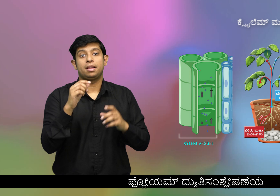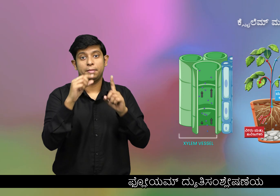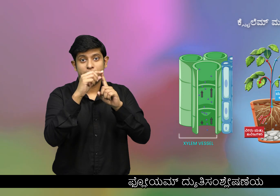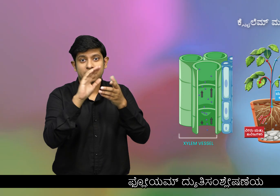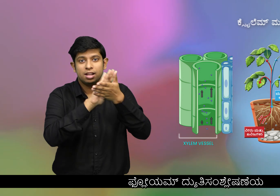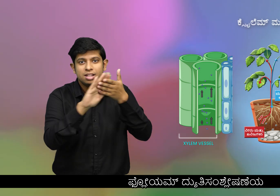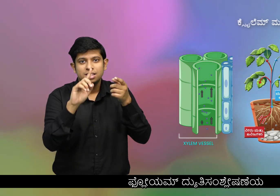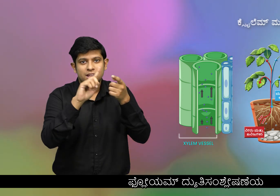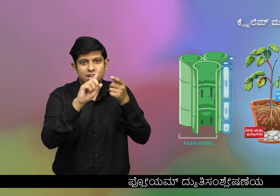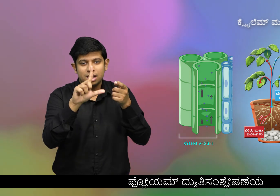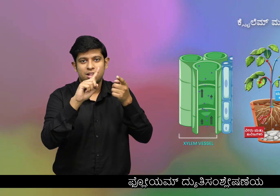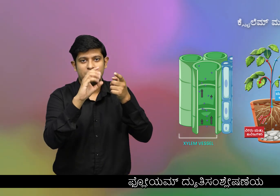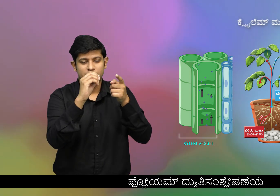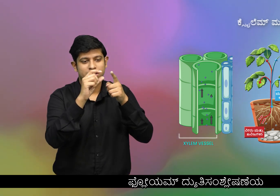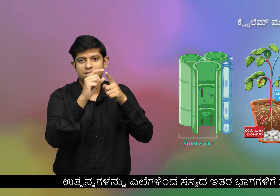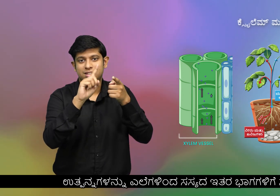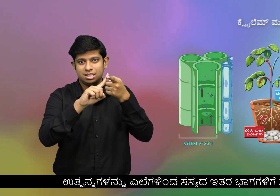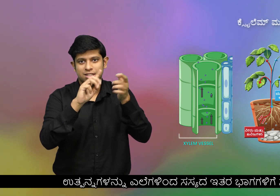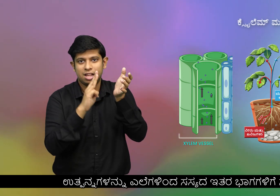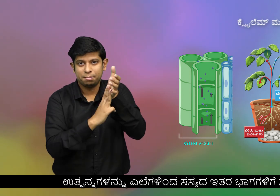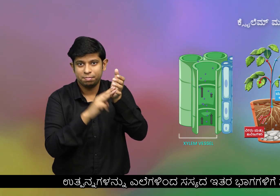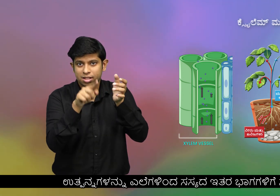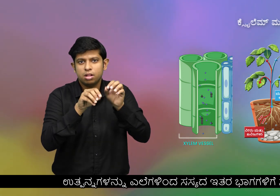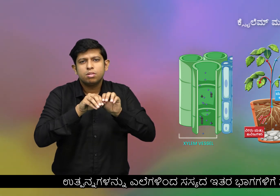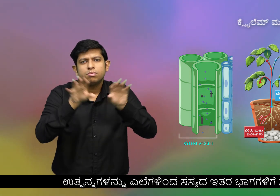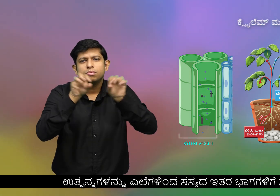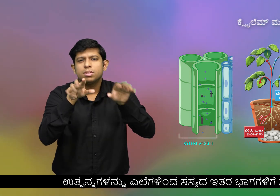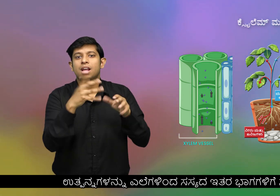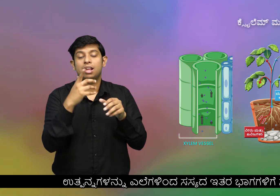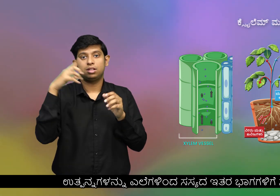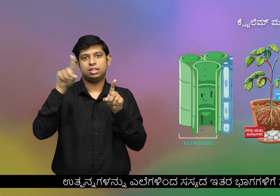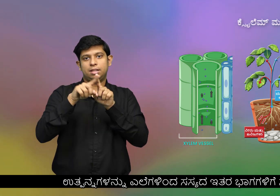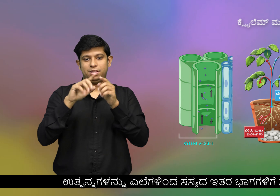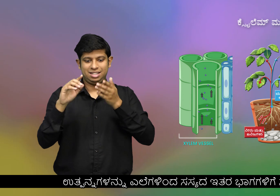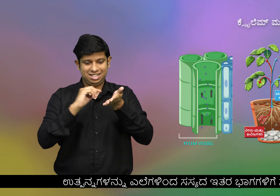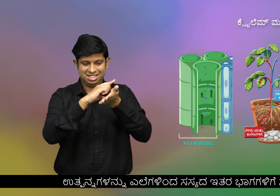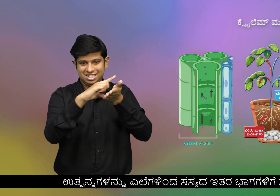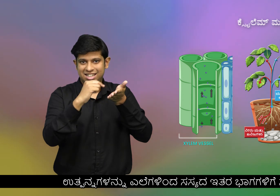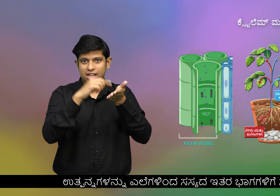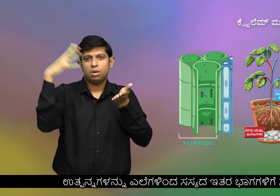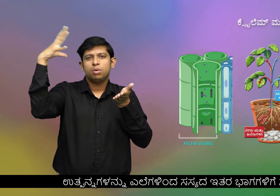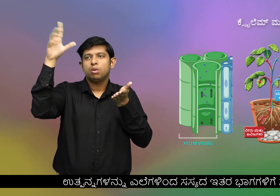ಫ್ಲೋಯಮ್ ದ್ಯುತಿಸಂಶ್ಲೇಷಣೆಯ ಉತ್ಪನ್ನಗಳನ್ನು ಎಳೆಗಳಿಂದ ಸಸ್ಯದ ಇತರ ಭಾಗಗಳಿಗೆ